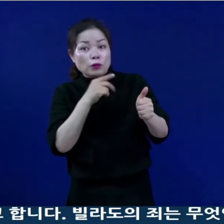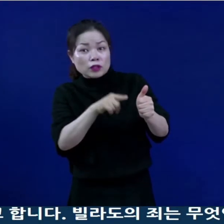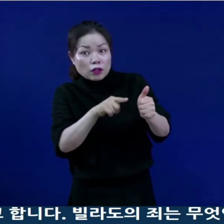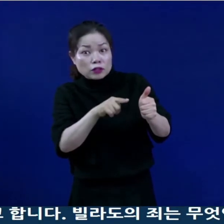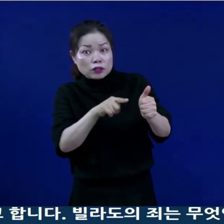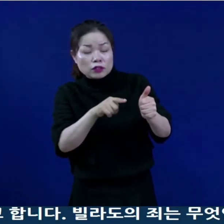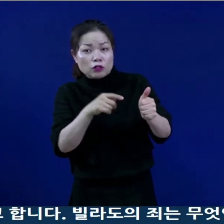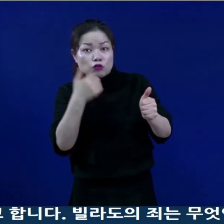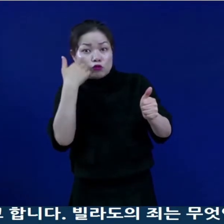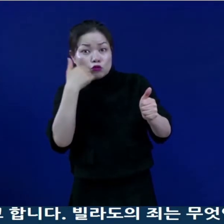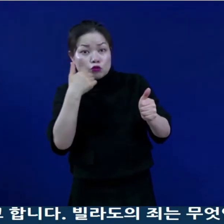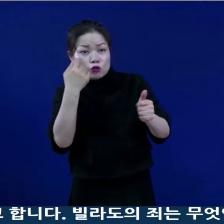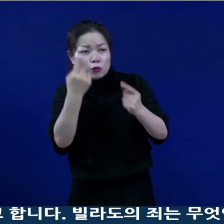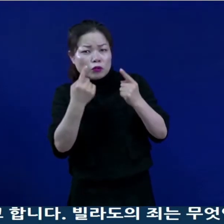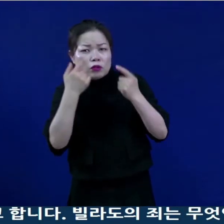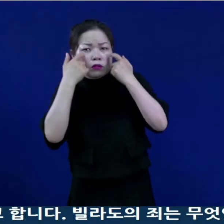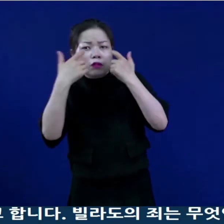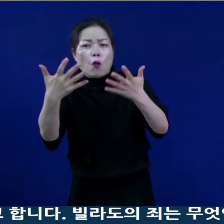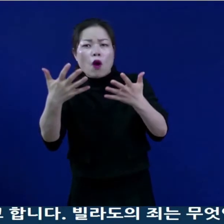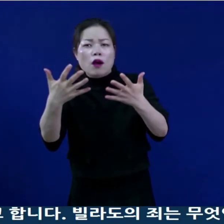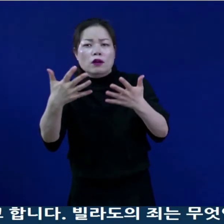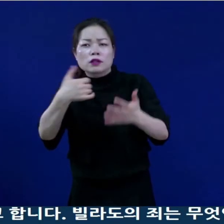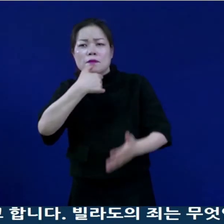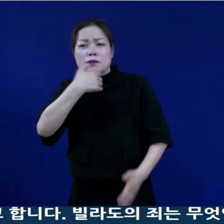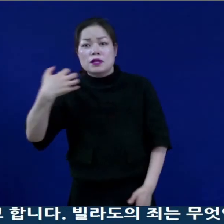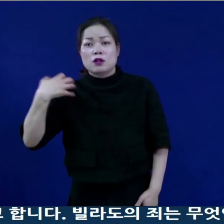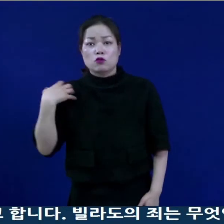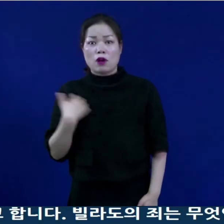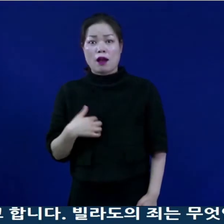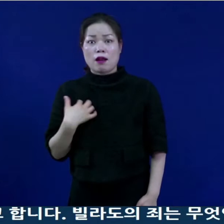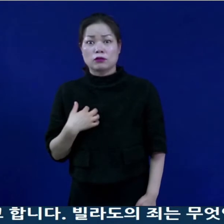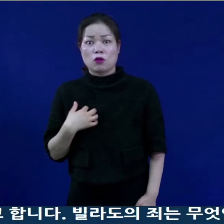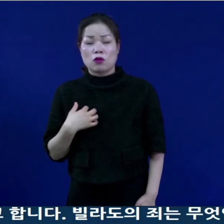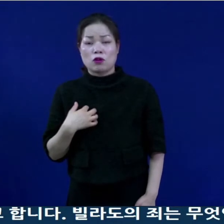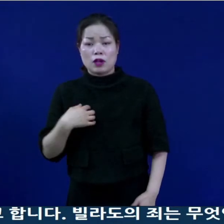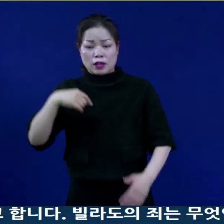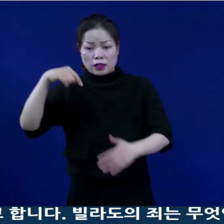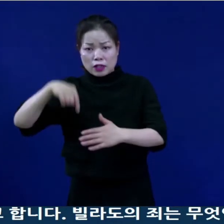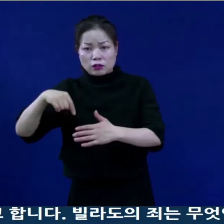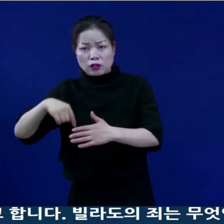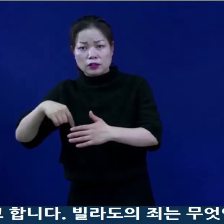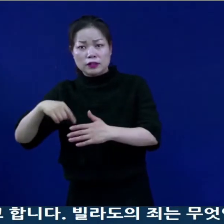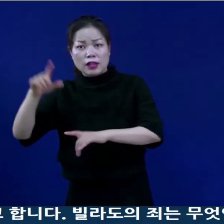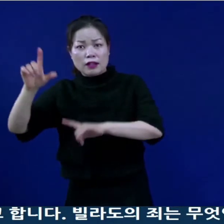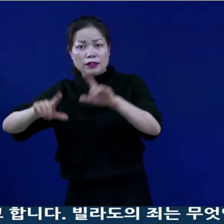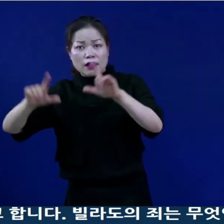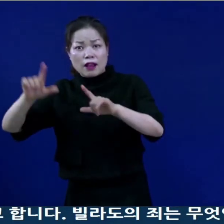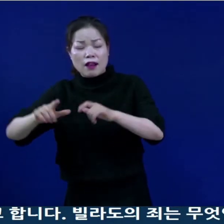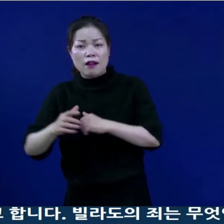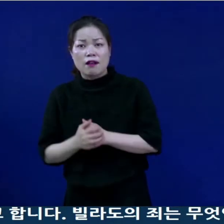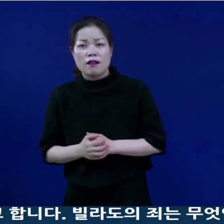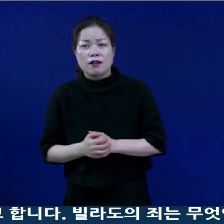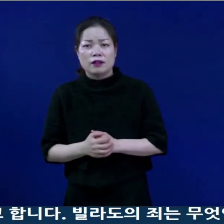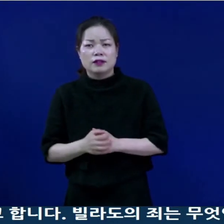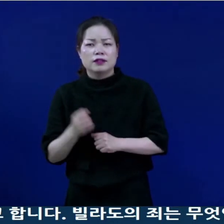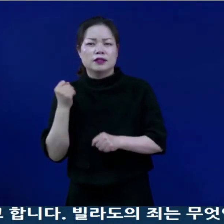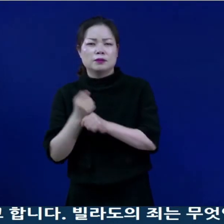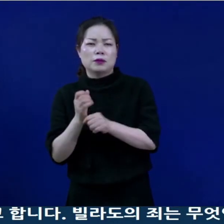그 누구보다 명백하게 알았습니다. 그리고 그의 내적인 상태가